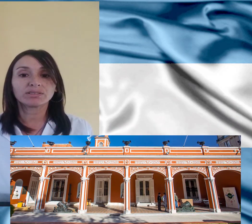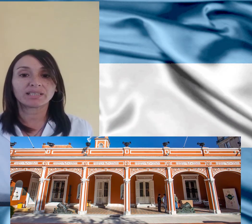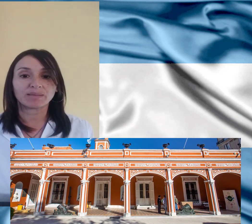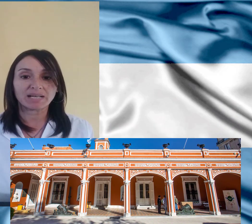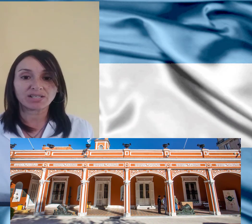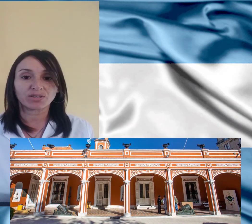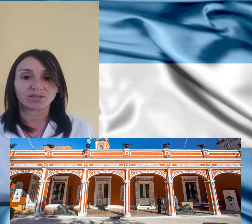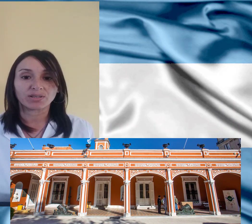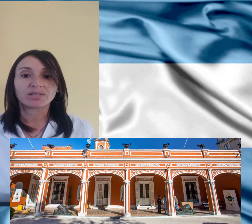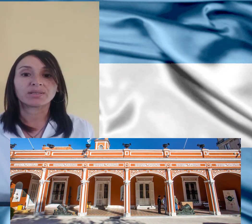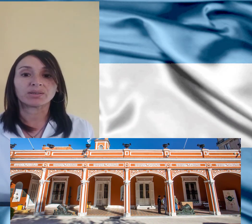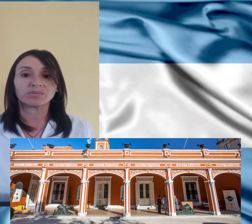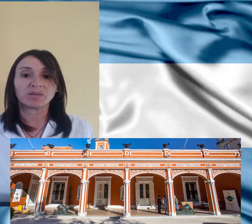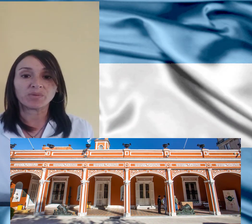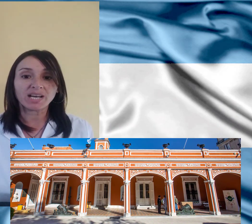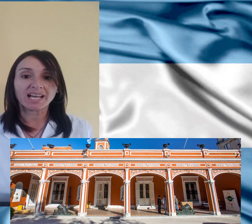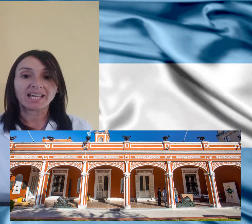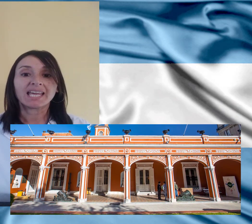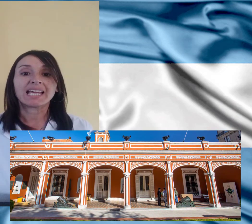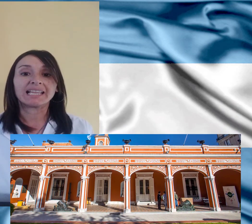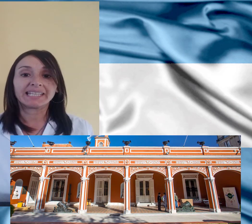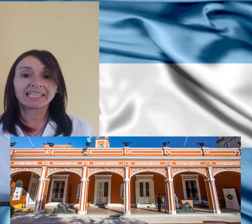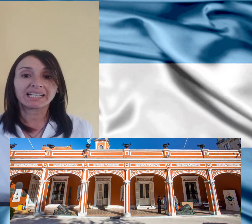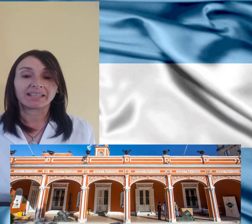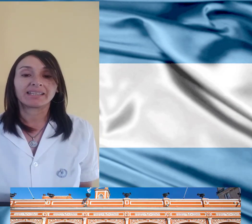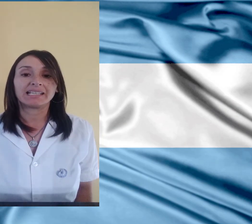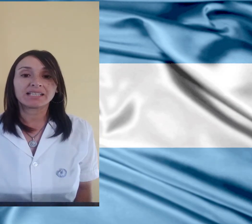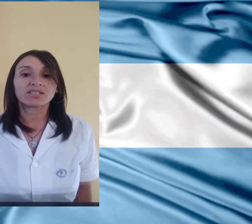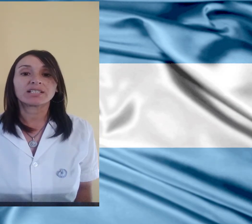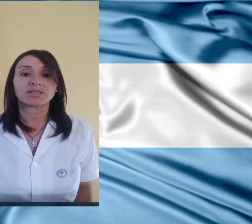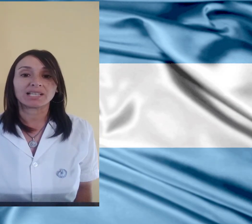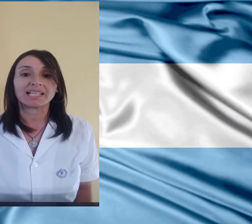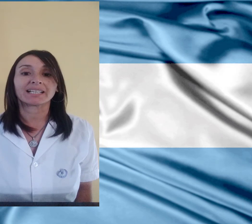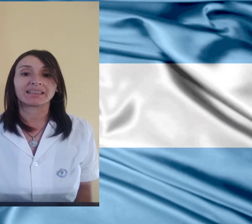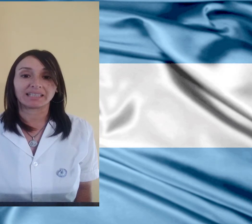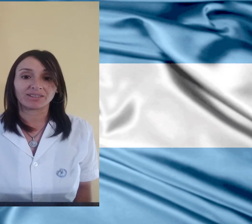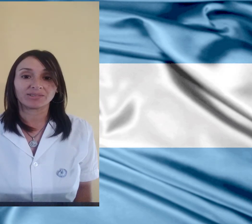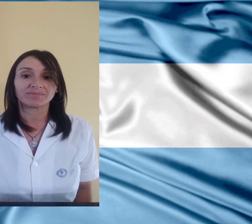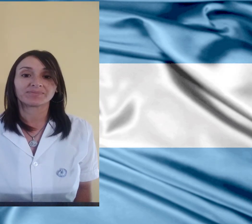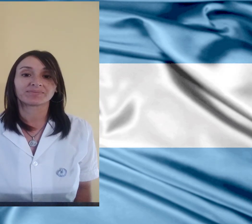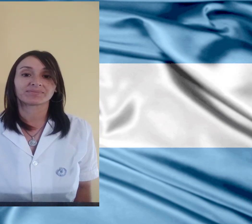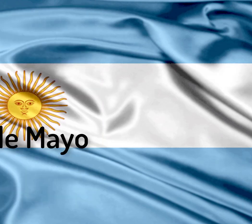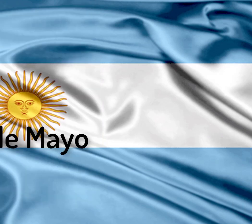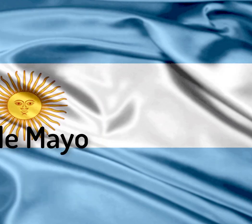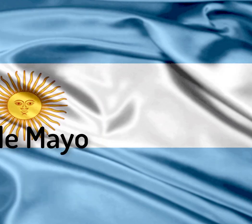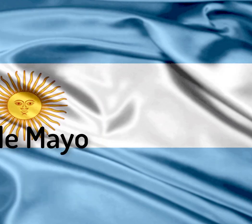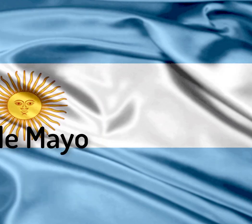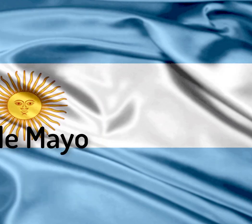El 11 de mayo se conmemora el Día del Himno Nacional Argentino.